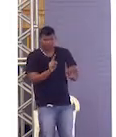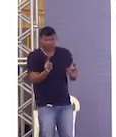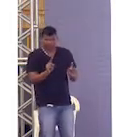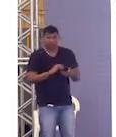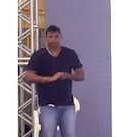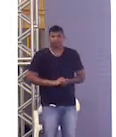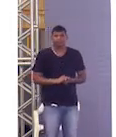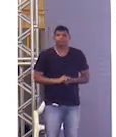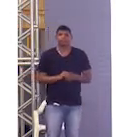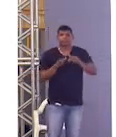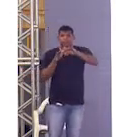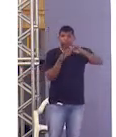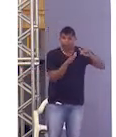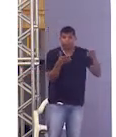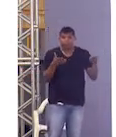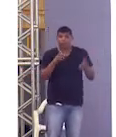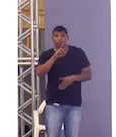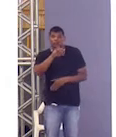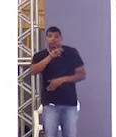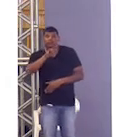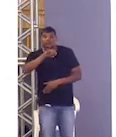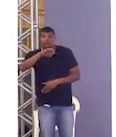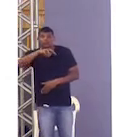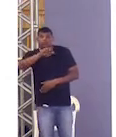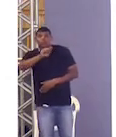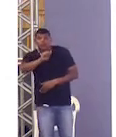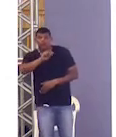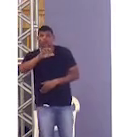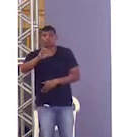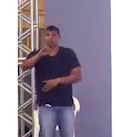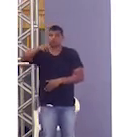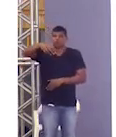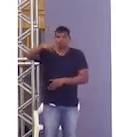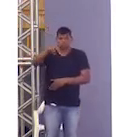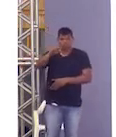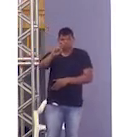só. Essa dízima que apareceu ali agora, ó,